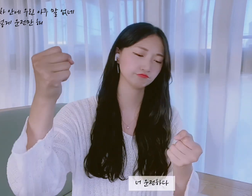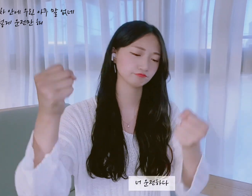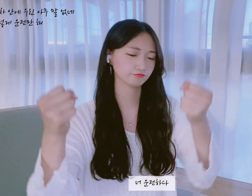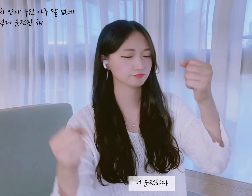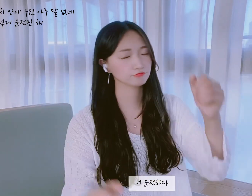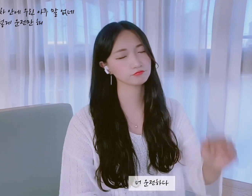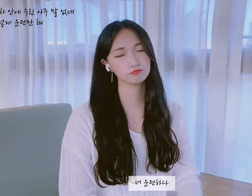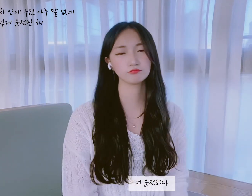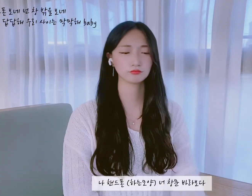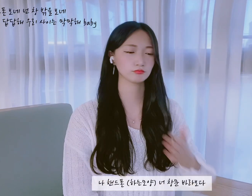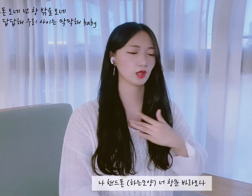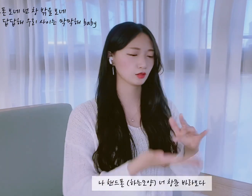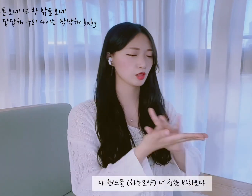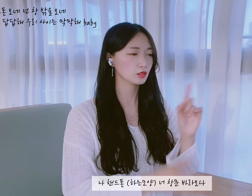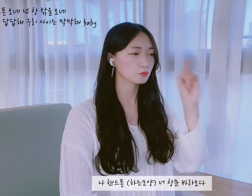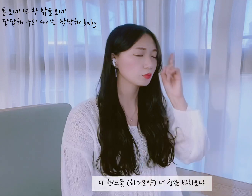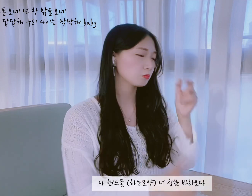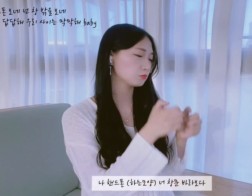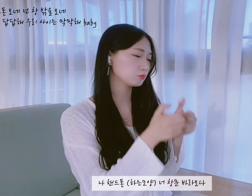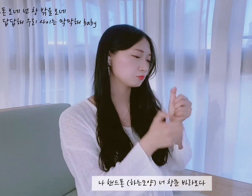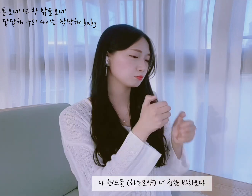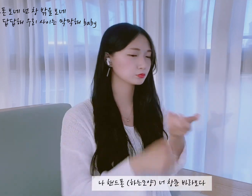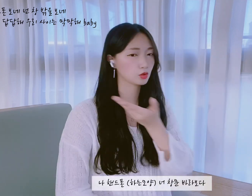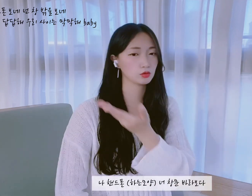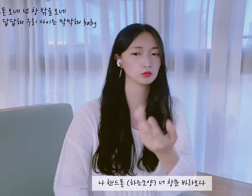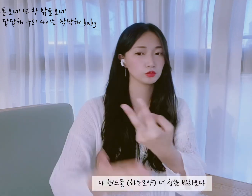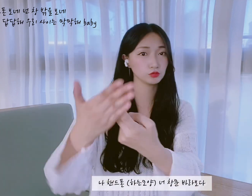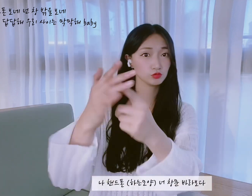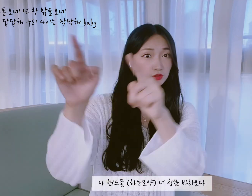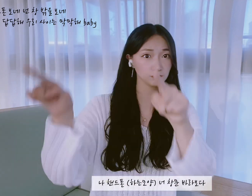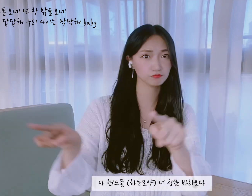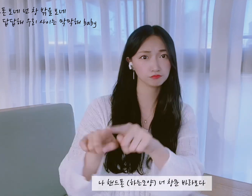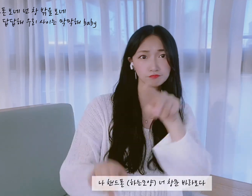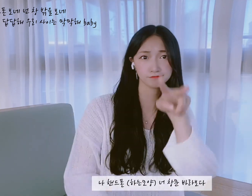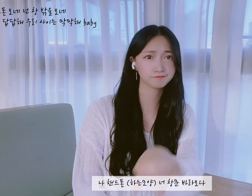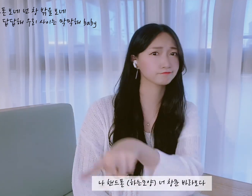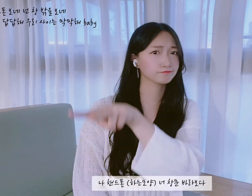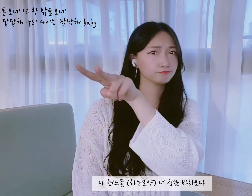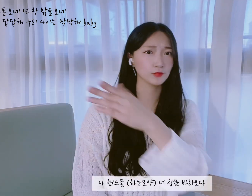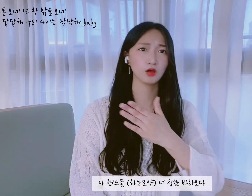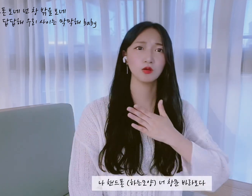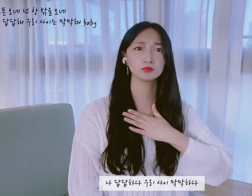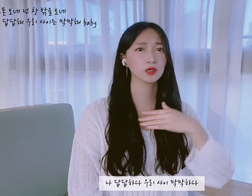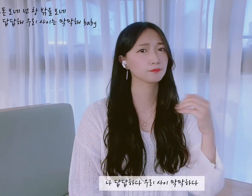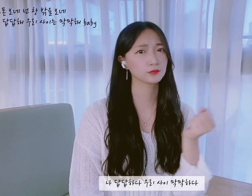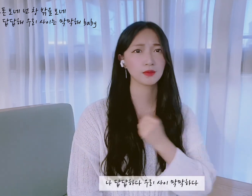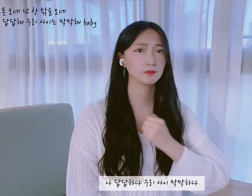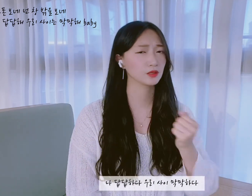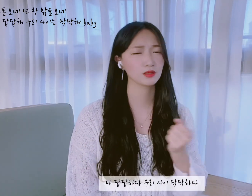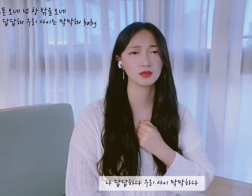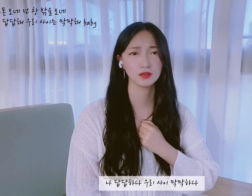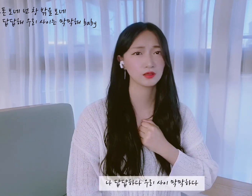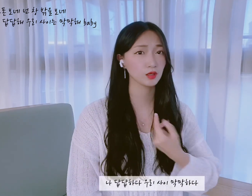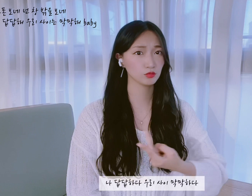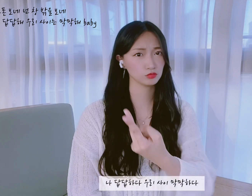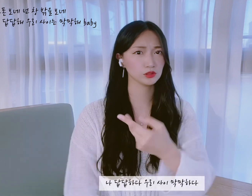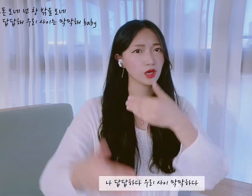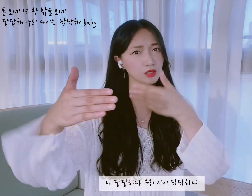난 핸드폰 보네 넌 창밖을 보네 난 너무 답답해 우린